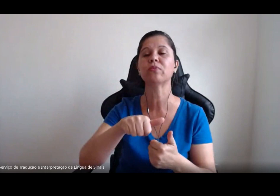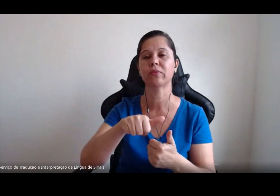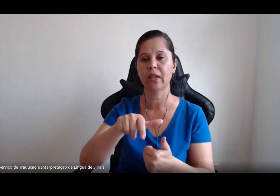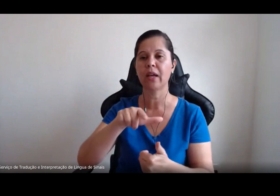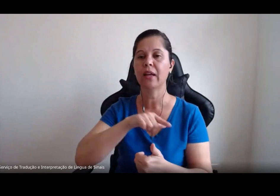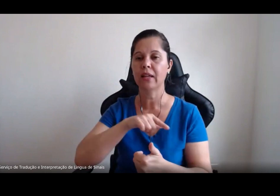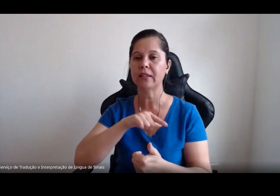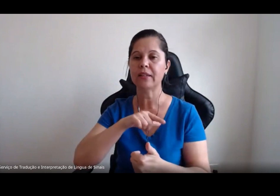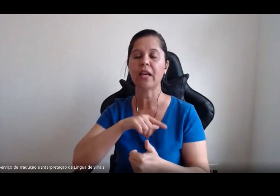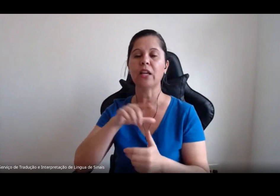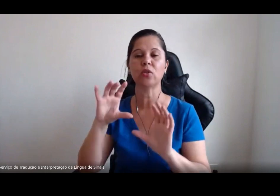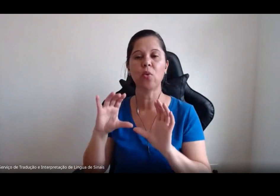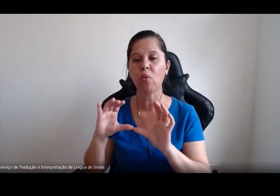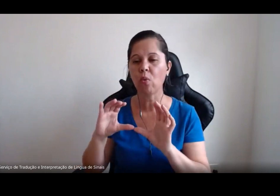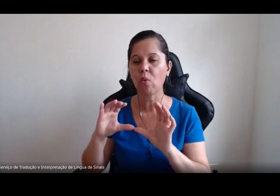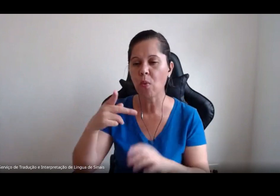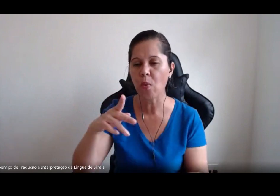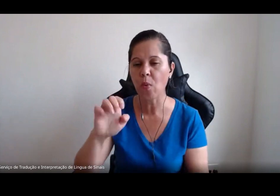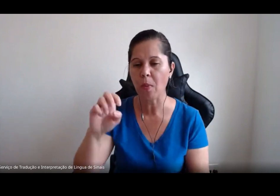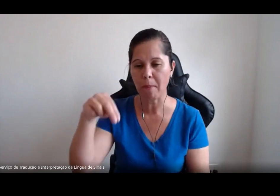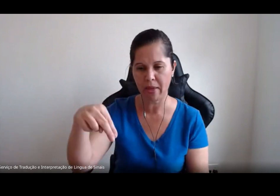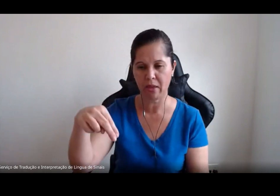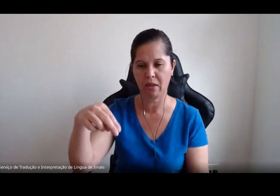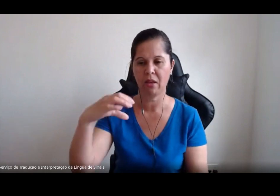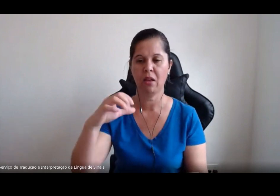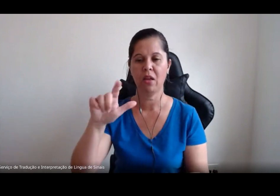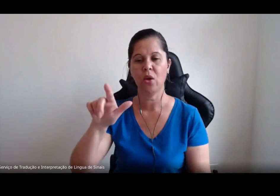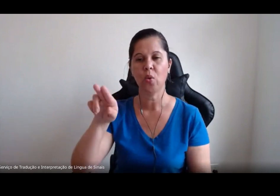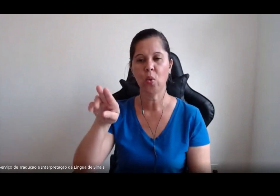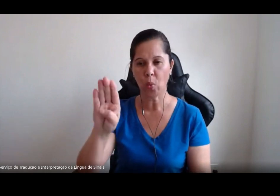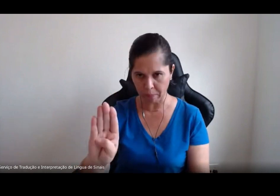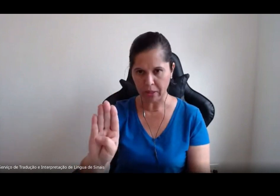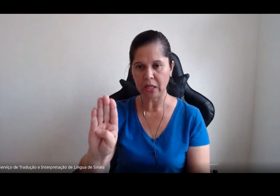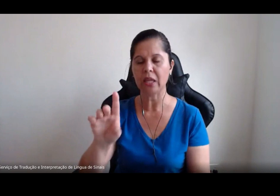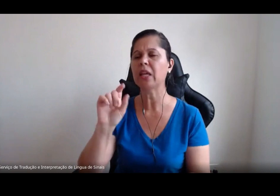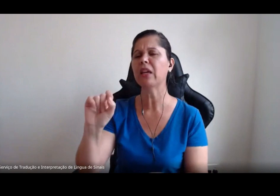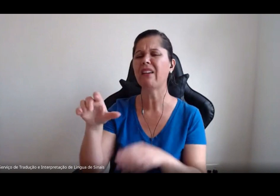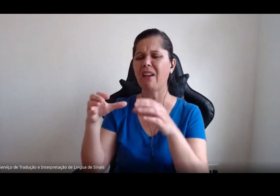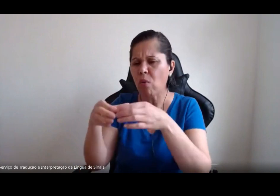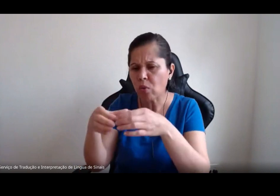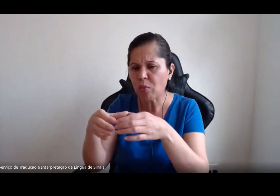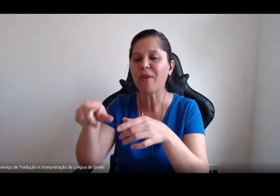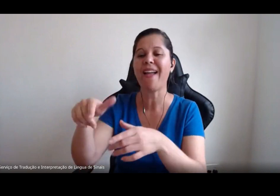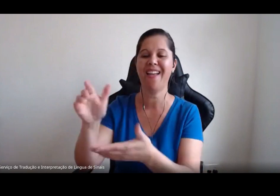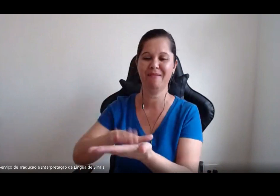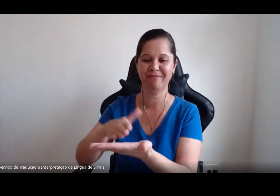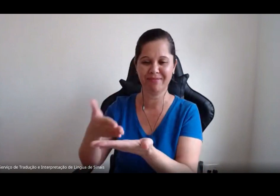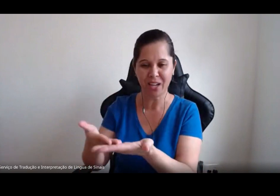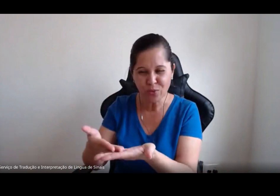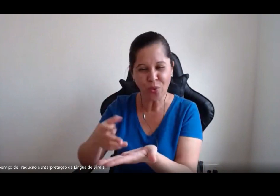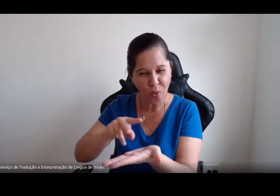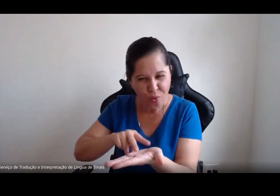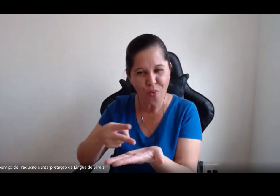mundo, articuladas pelo PEN Clube Internacional. O PEN Clube é um clube de tradutores, e o PEN Clube